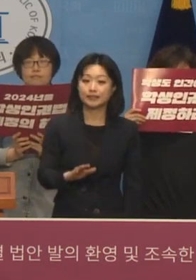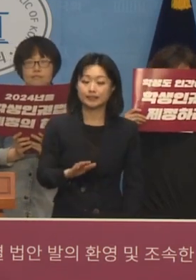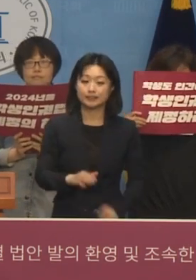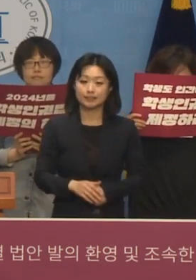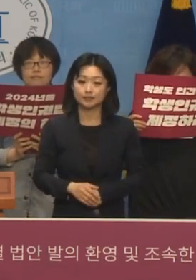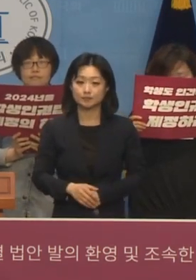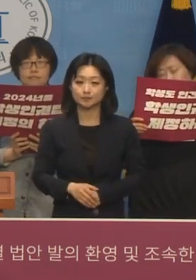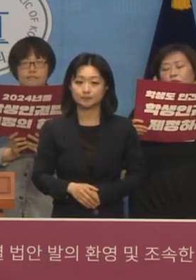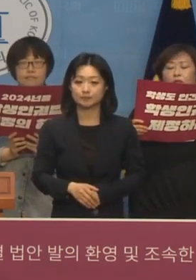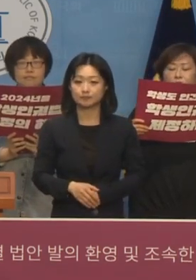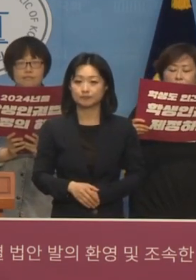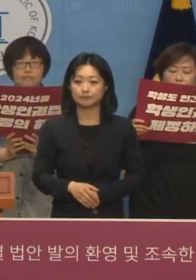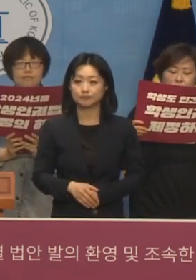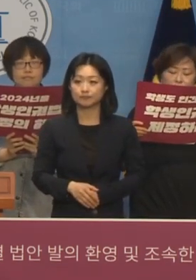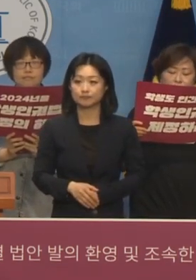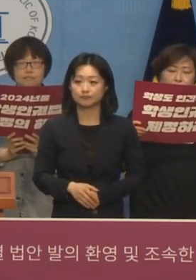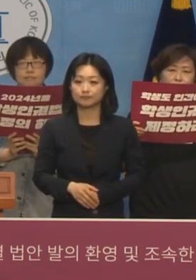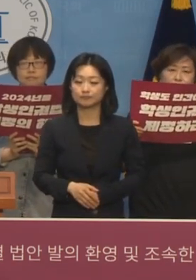불구하고